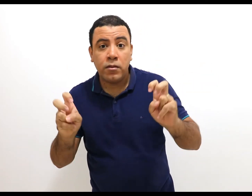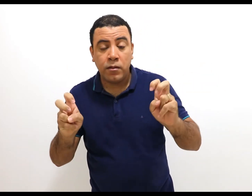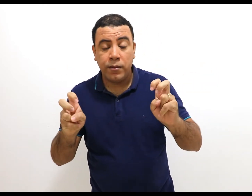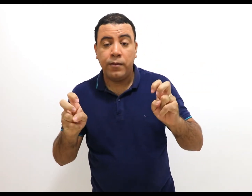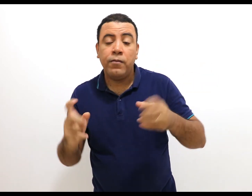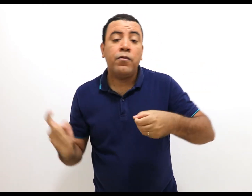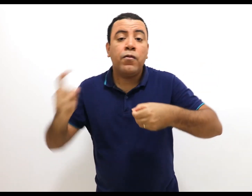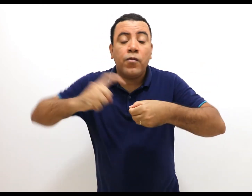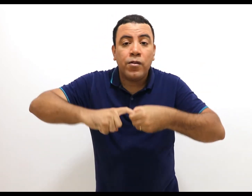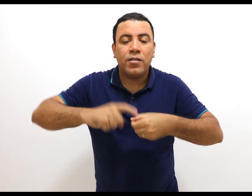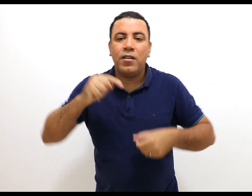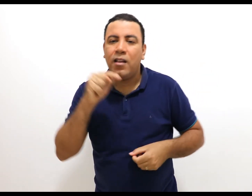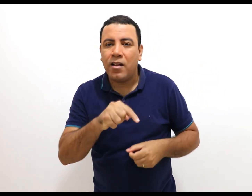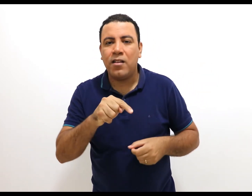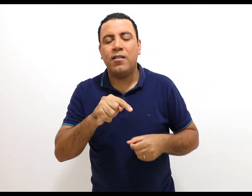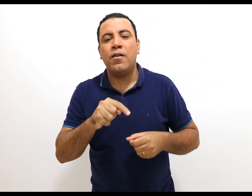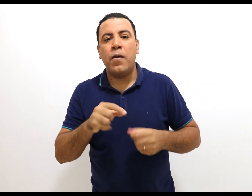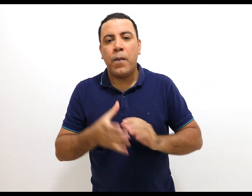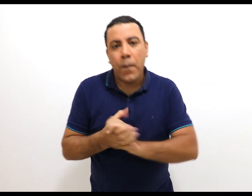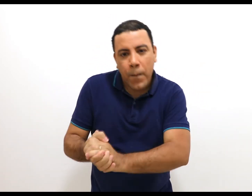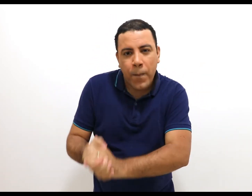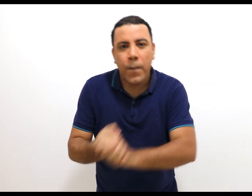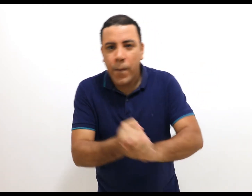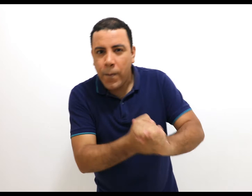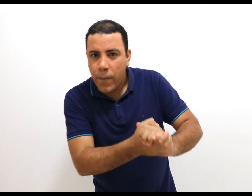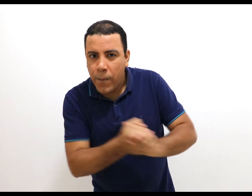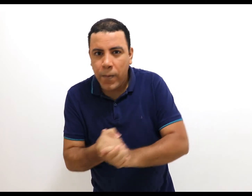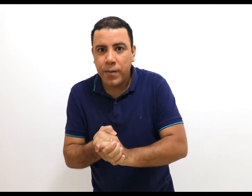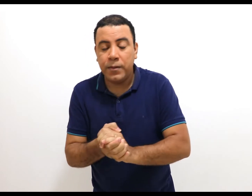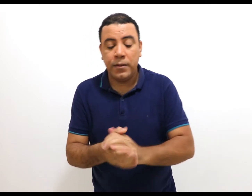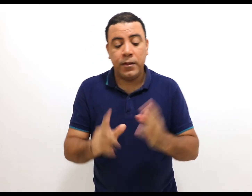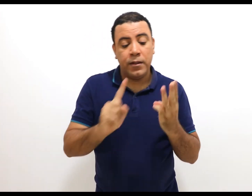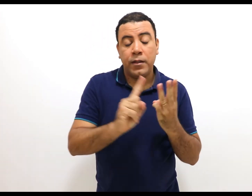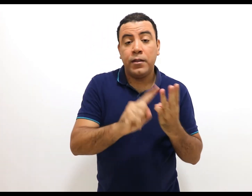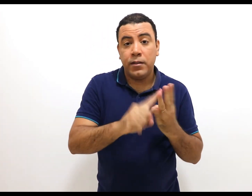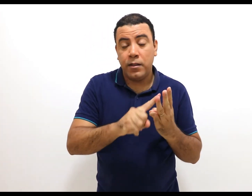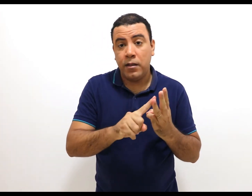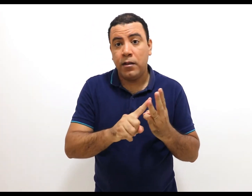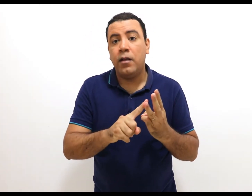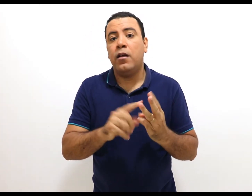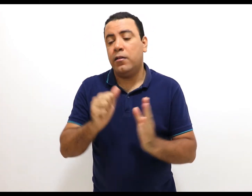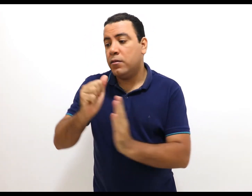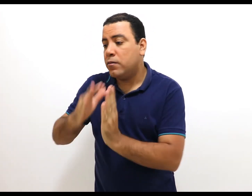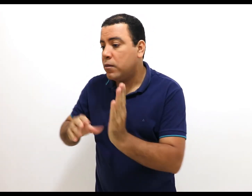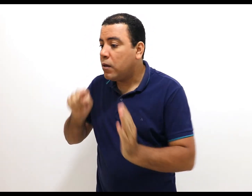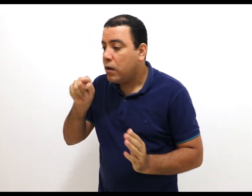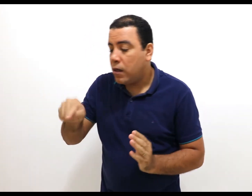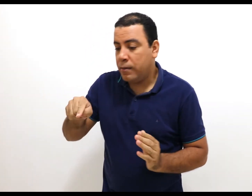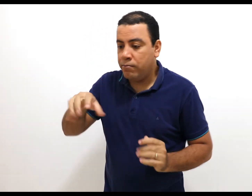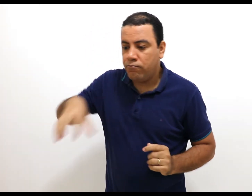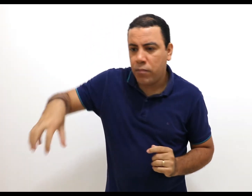retoma cumprimentos e a terceira, os espaços setoriais do campus.